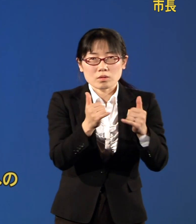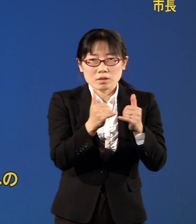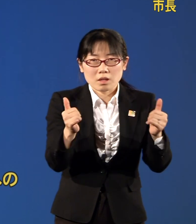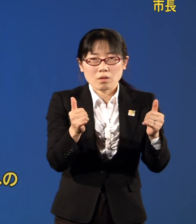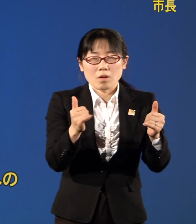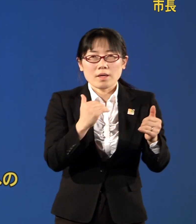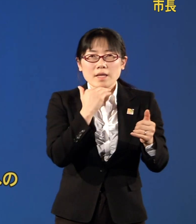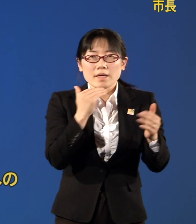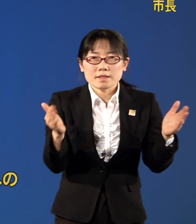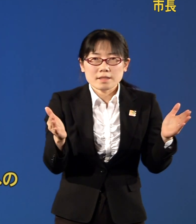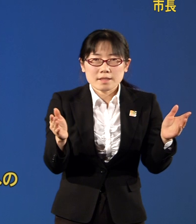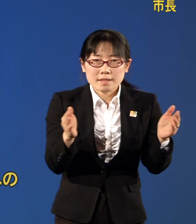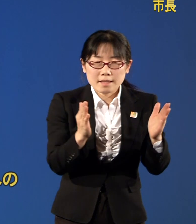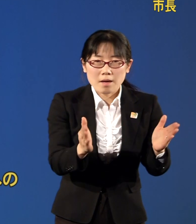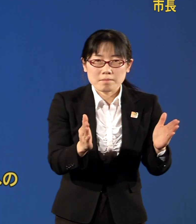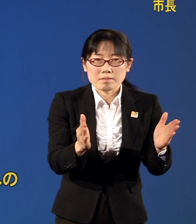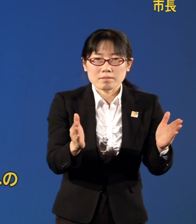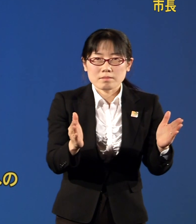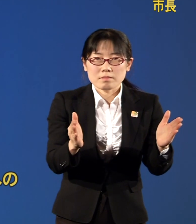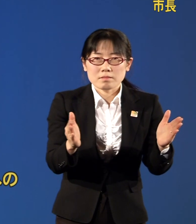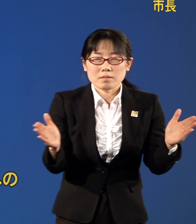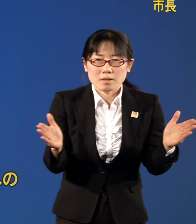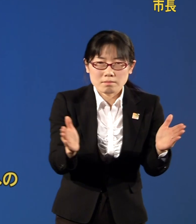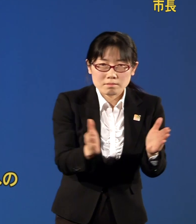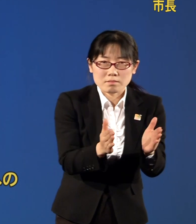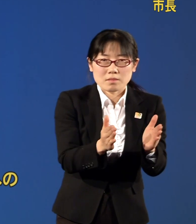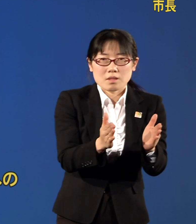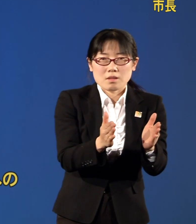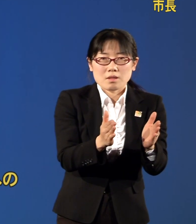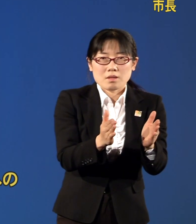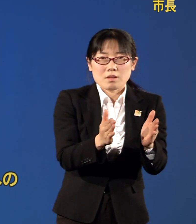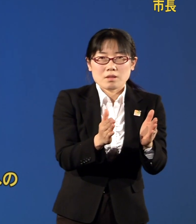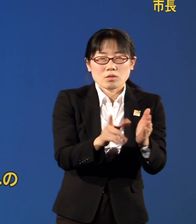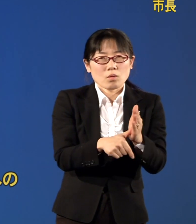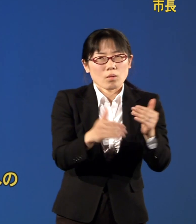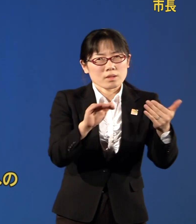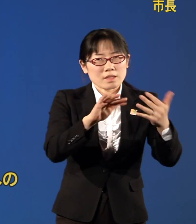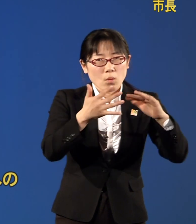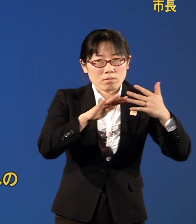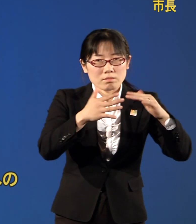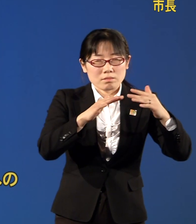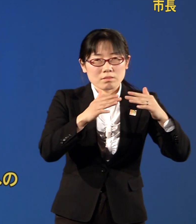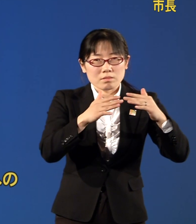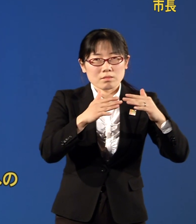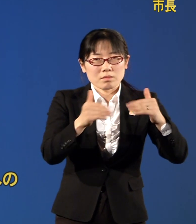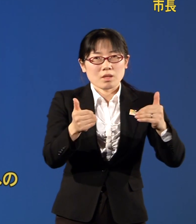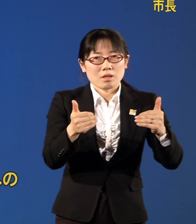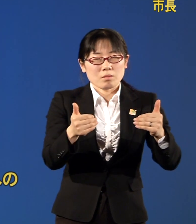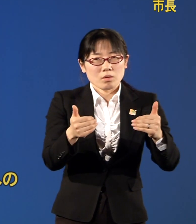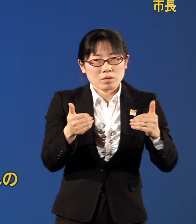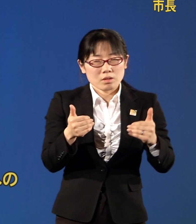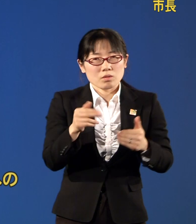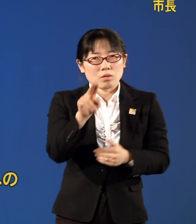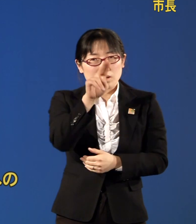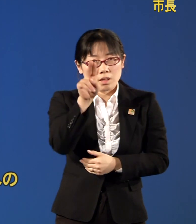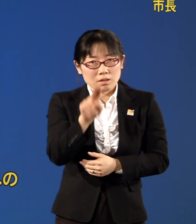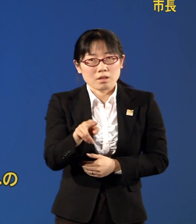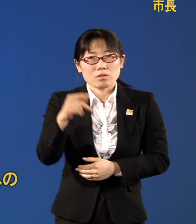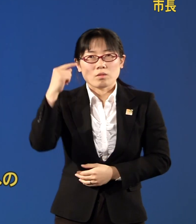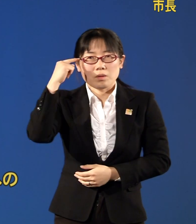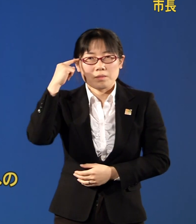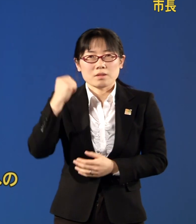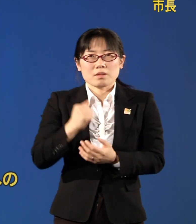くなるということについては、そういう議論がされるという状況かなというふうに思っております